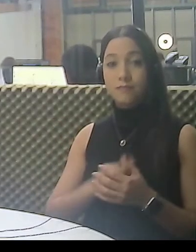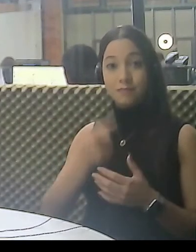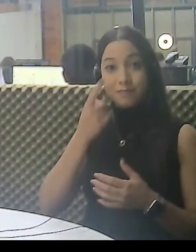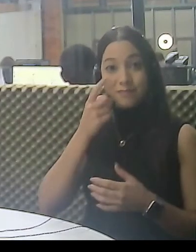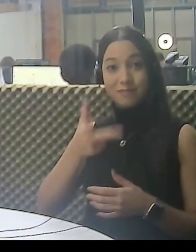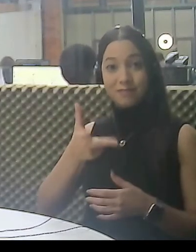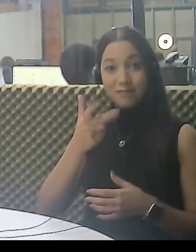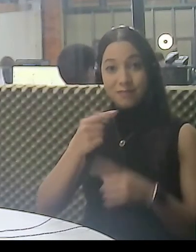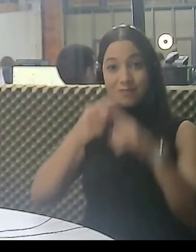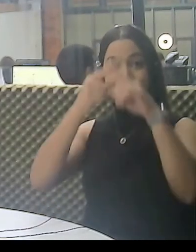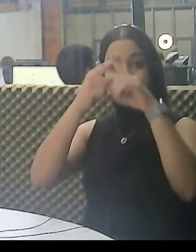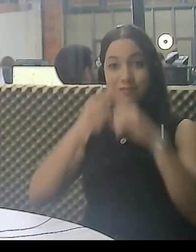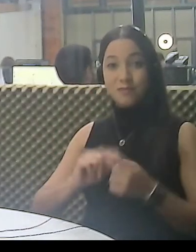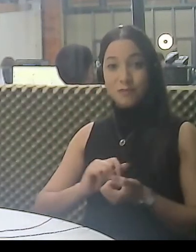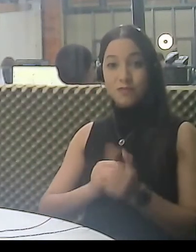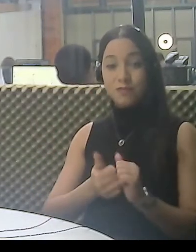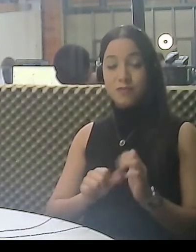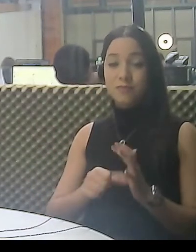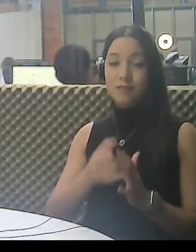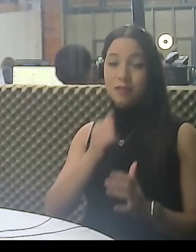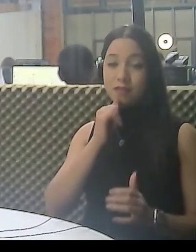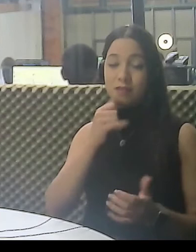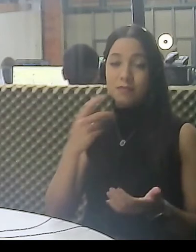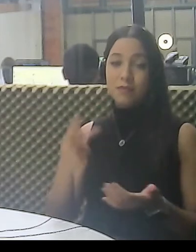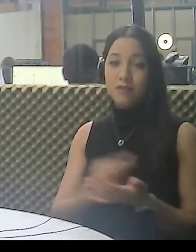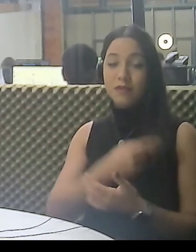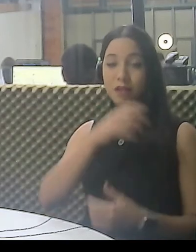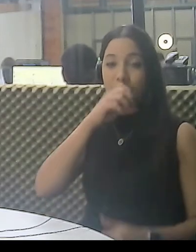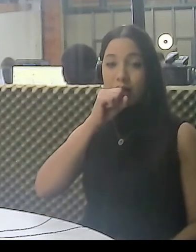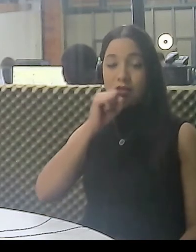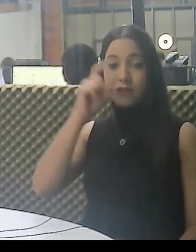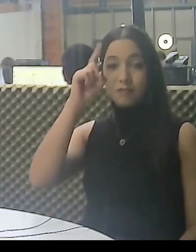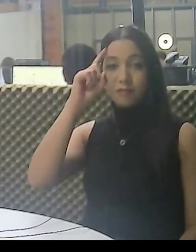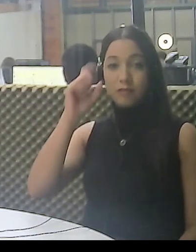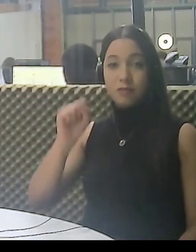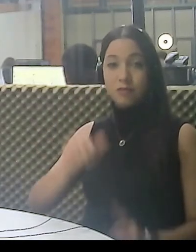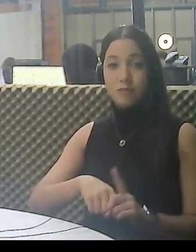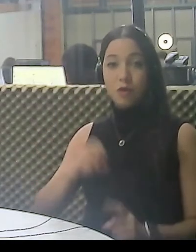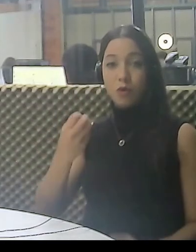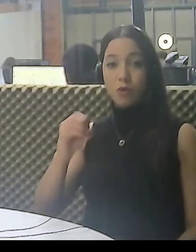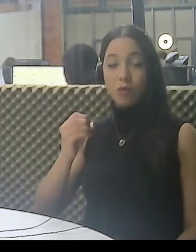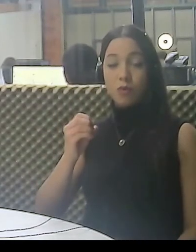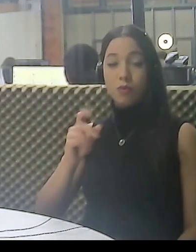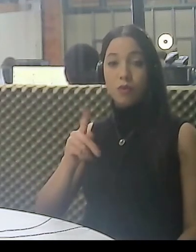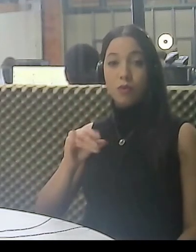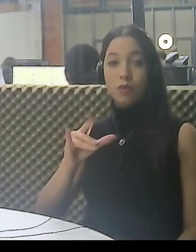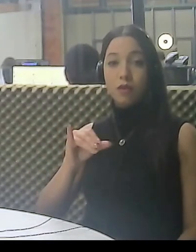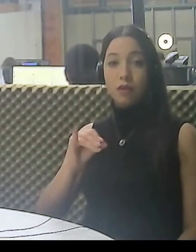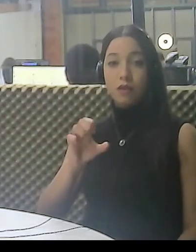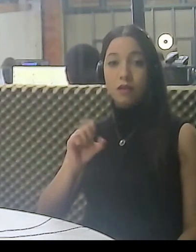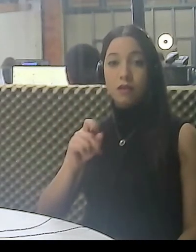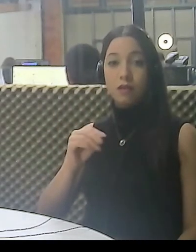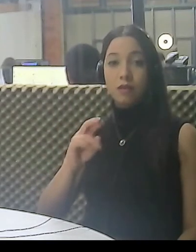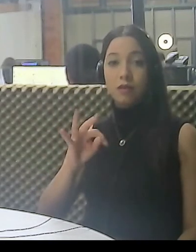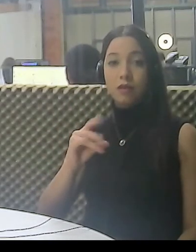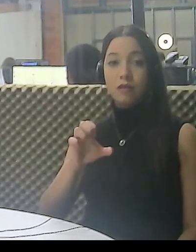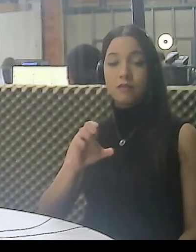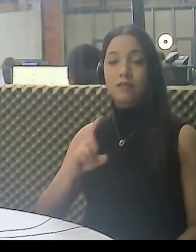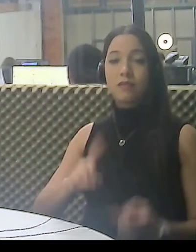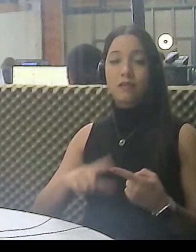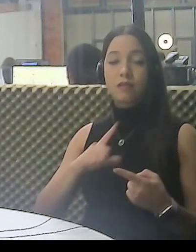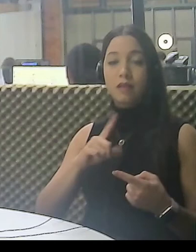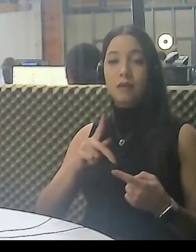ligado na tabela de jogos. Na primeira rodada, por exemplo, que acontece no sábado, dia 8 de outubro, no Poliesportivo Patrimônio tem Futel